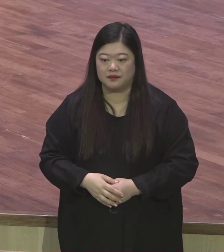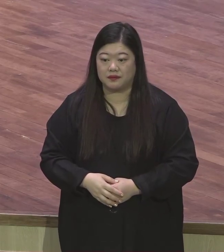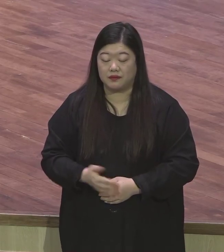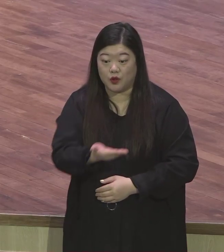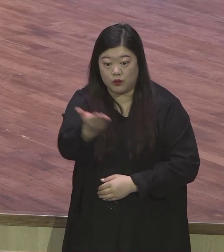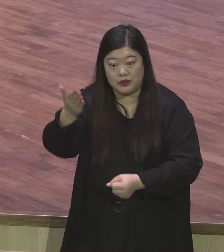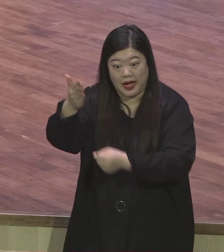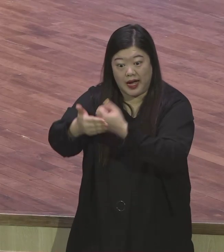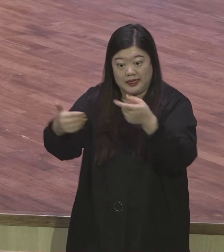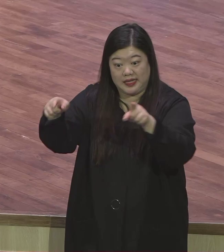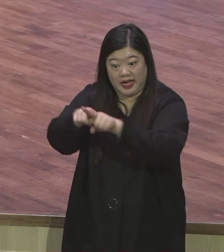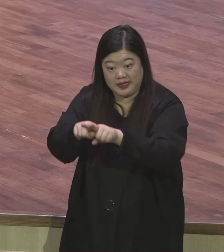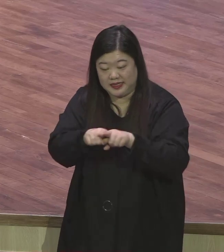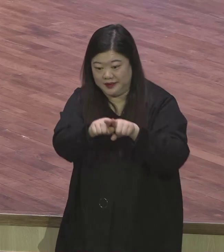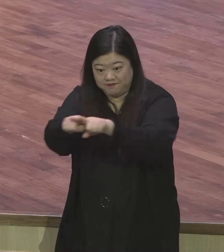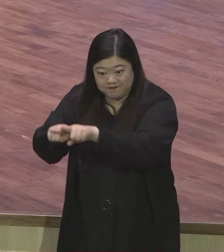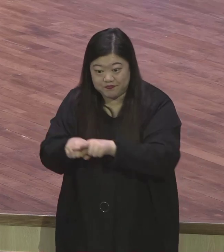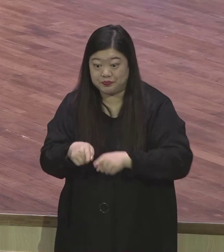원하시는 여러분,